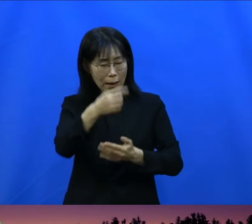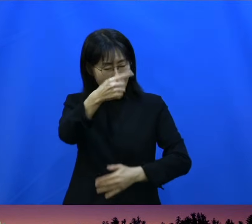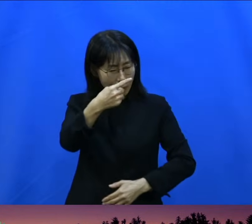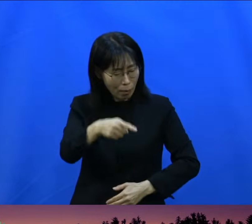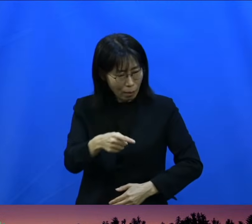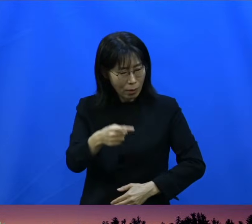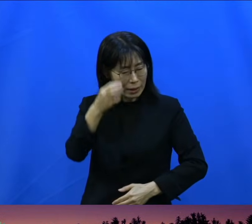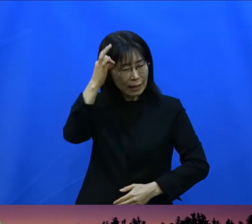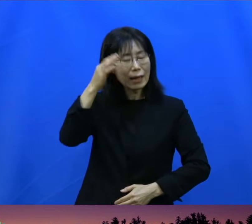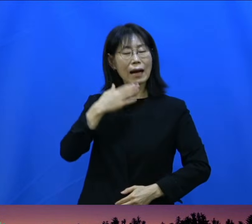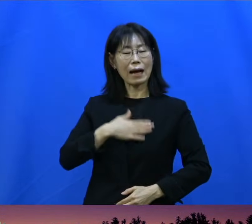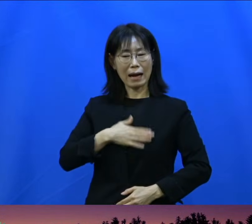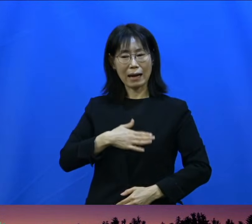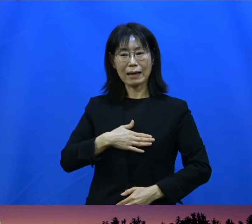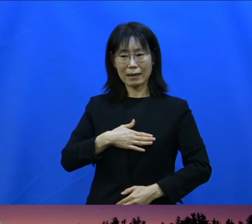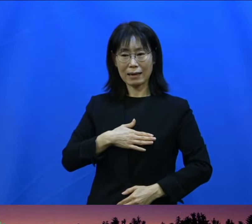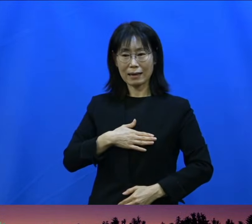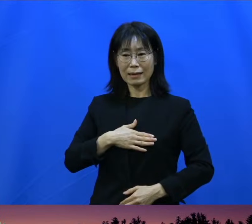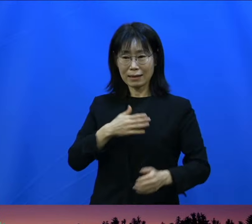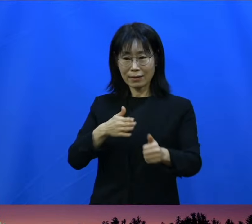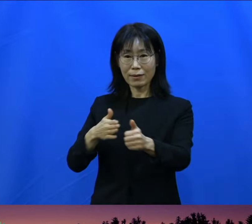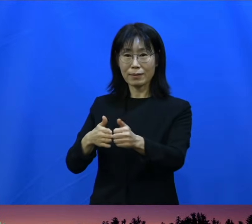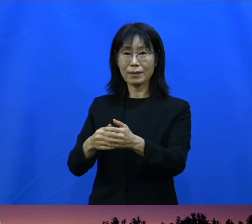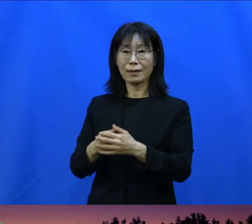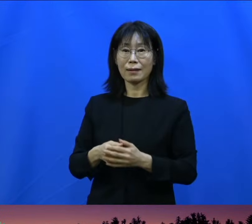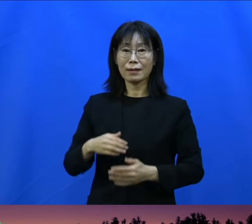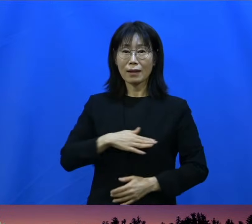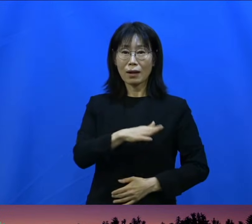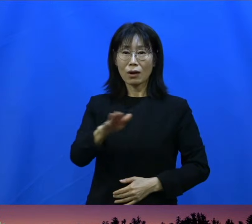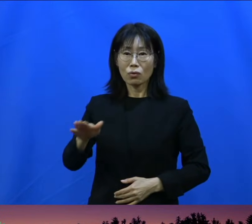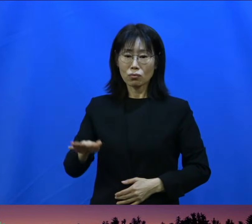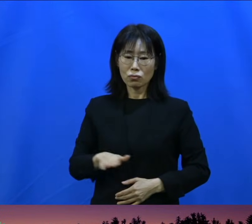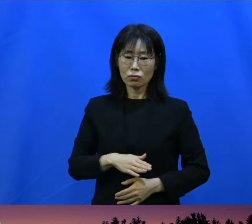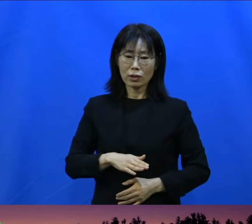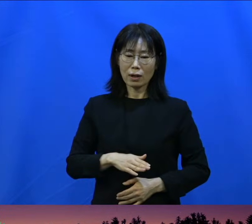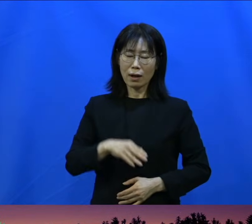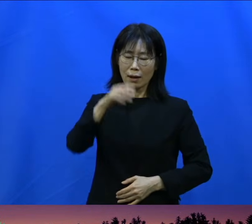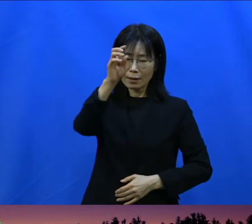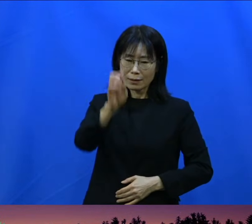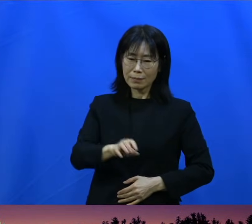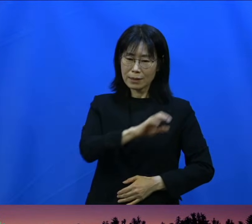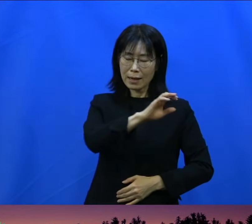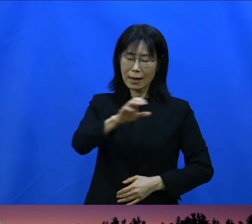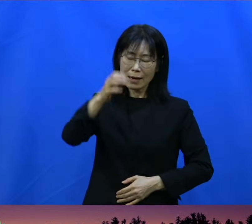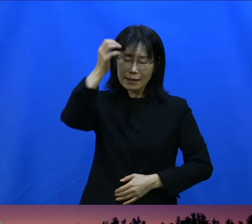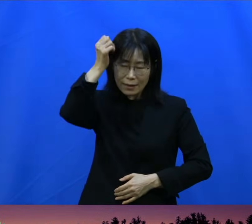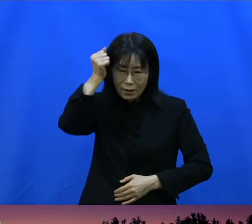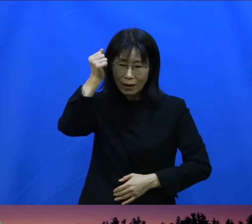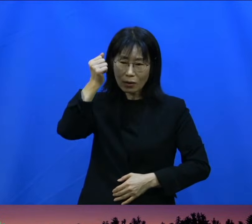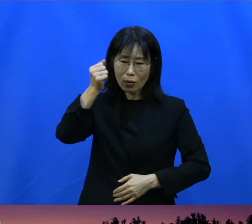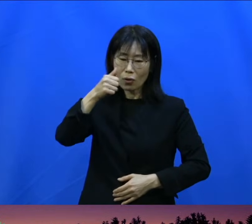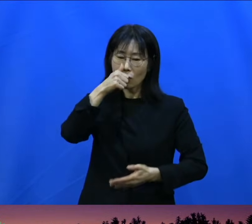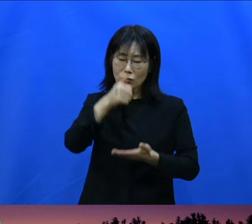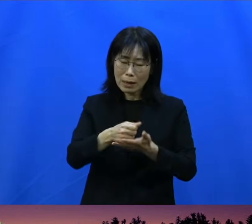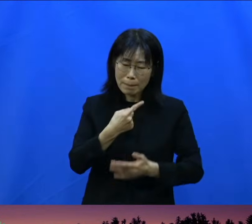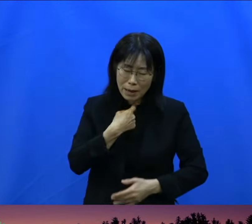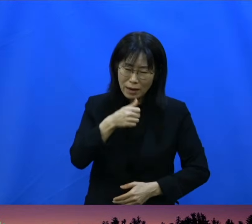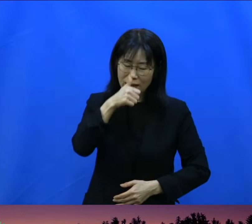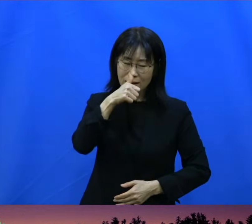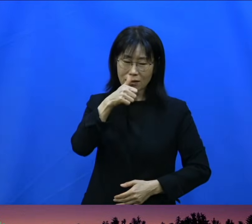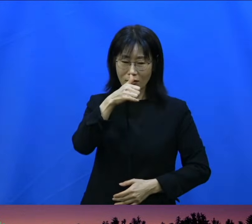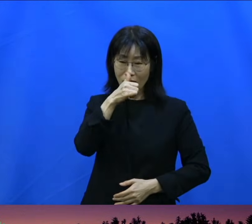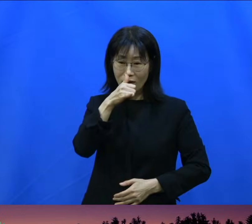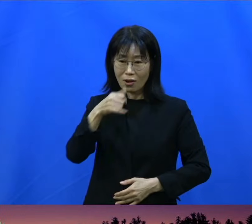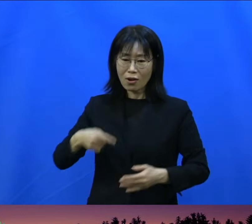하나님은 우리의 작은 죄 하나라도 우리의 십자가가 필요했던 거예요. 그래서 오늘